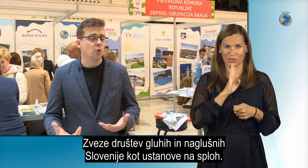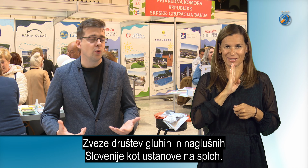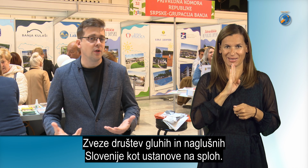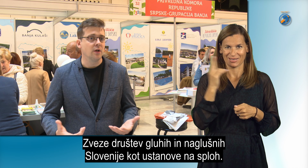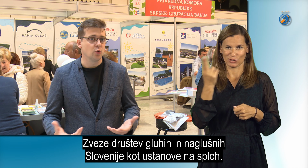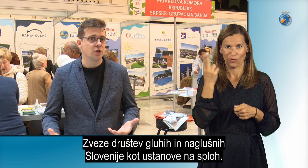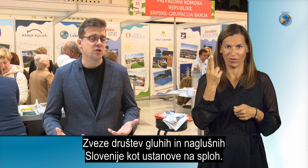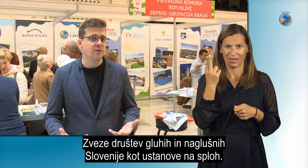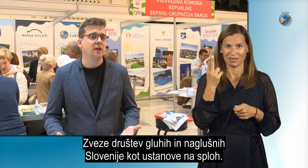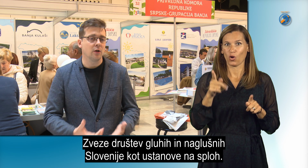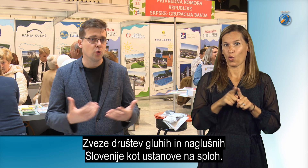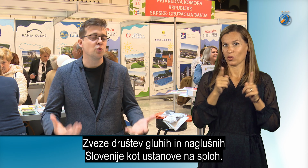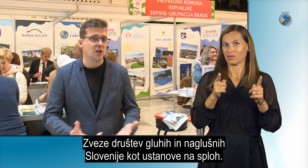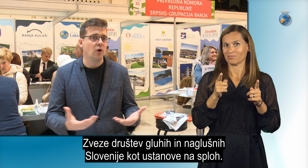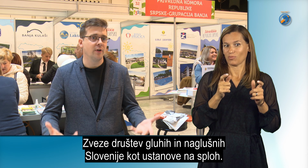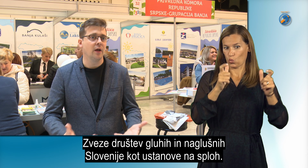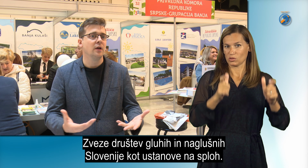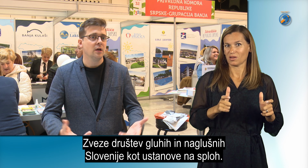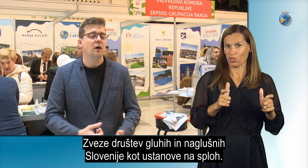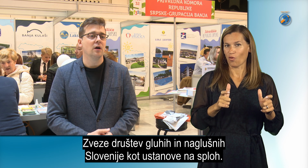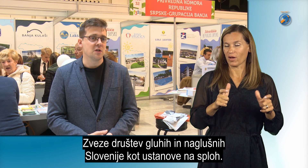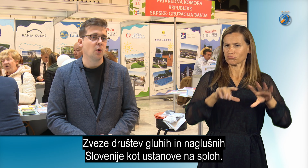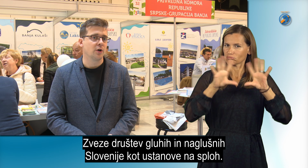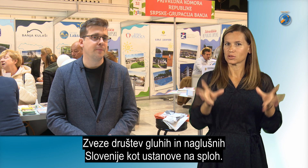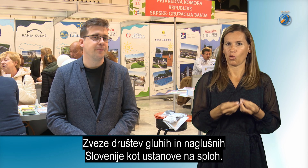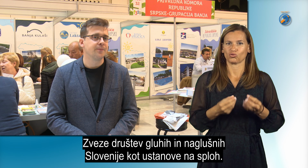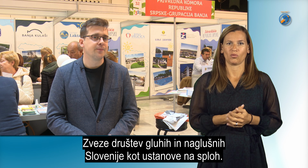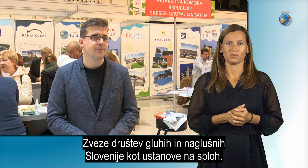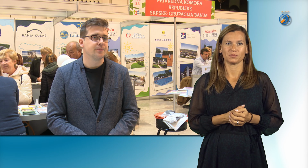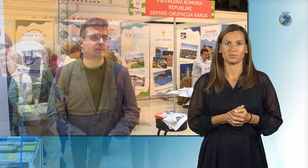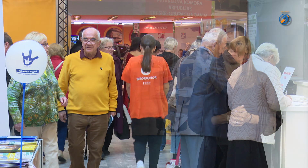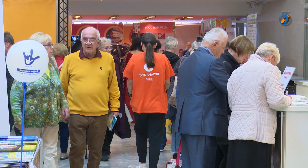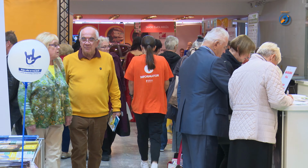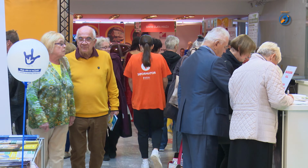Zveze društev gluhih in naglušnih Slovenije kot ustanove nasploh.